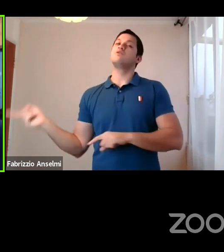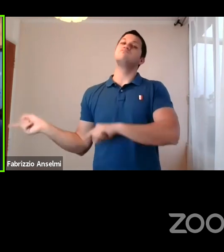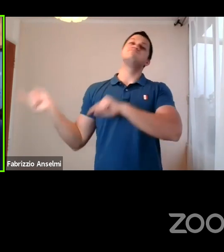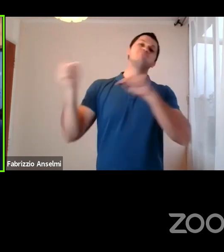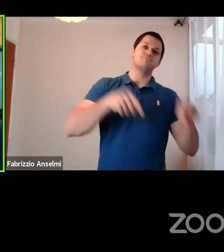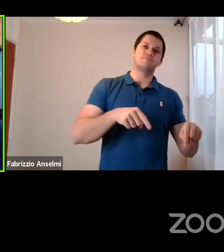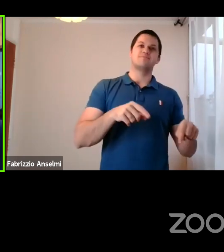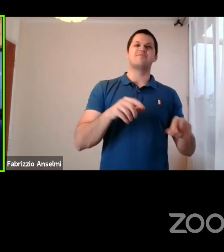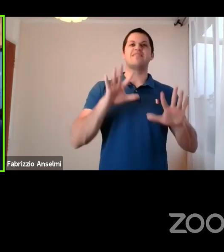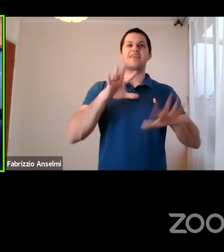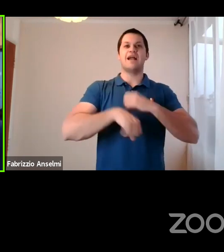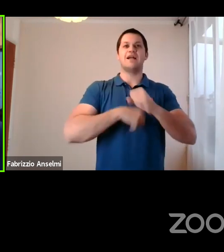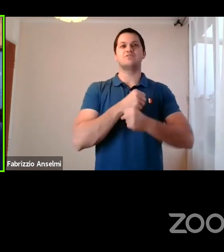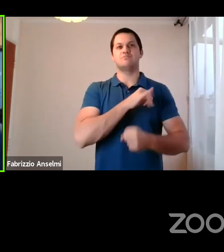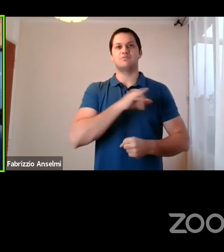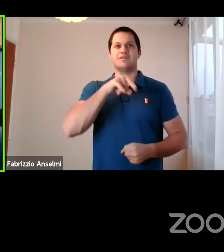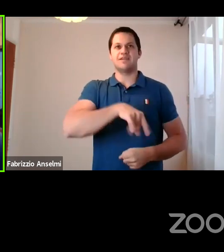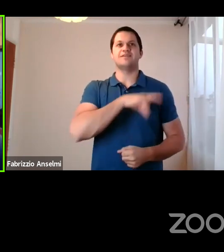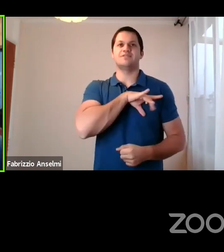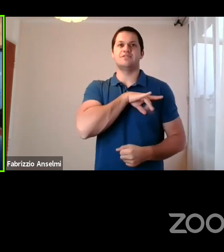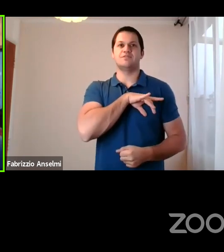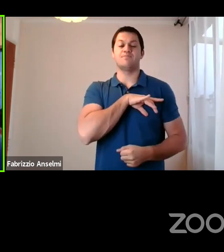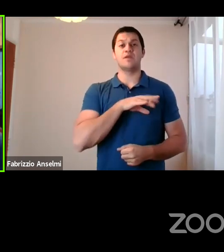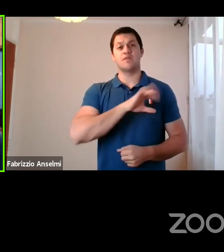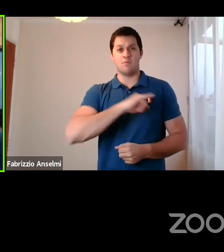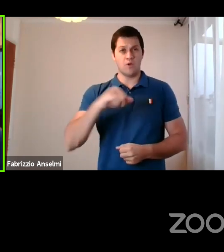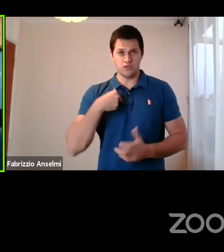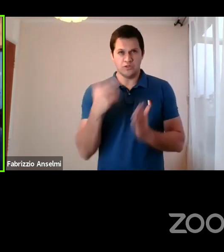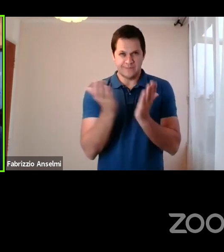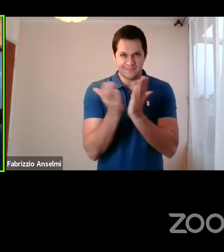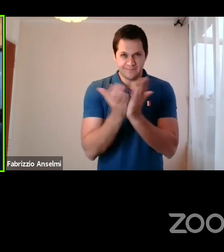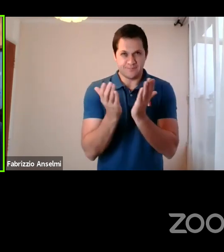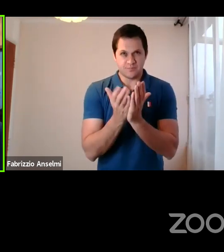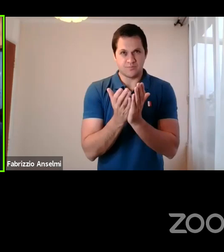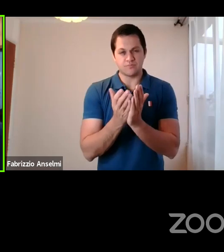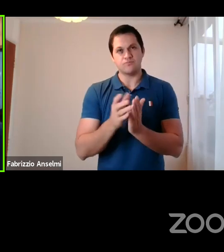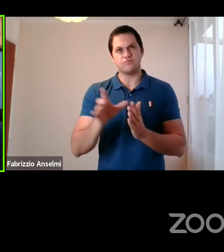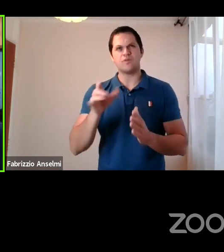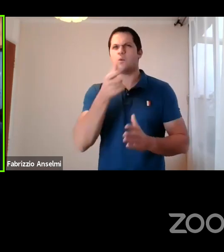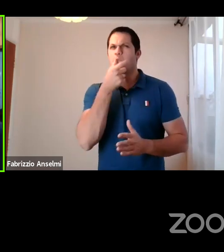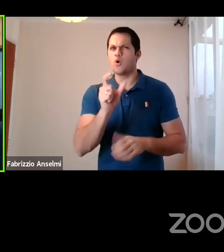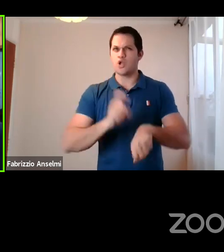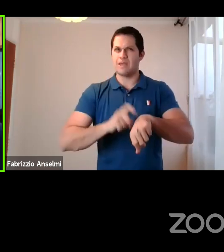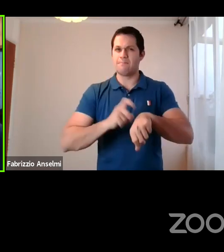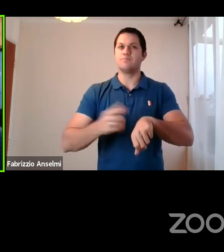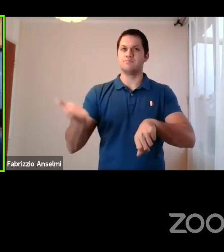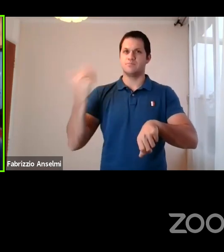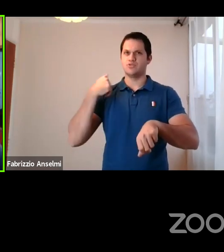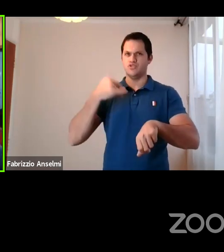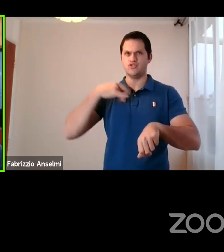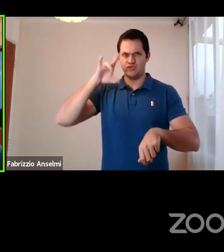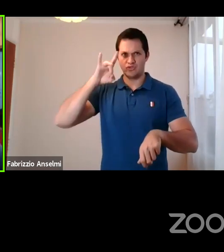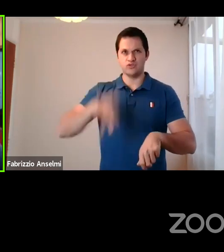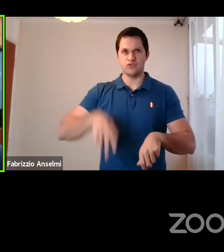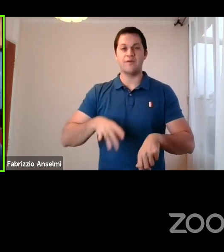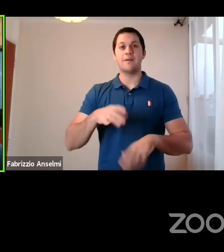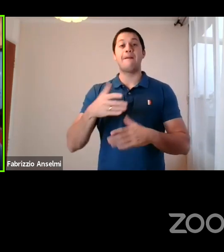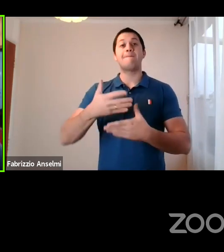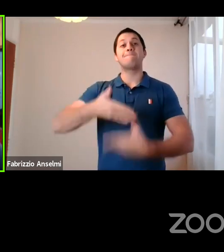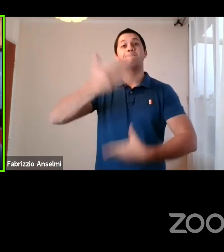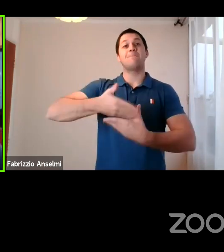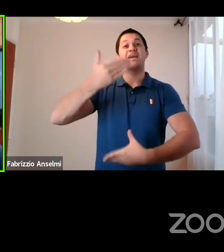encontrar, no lo sabía, lo supe solamente hasta hace poco, en la página web de la